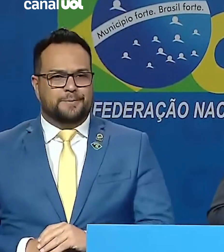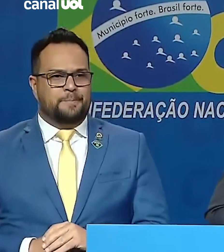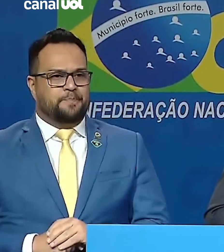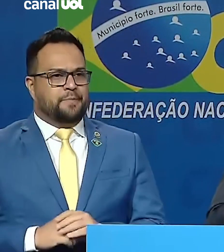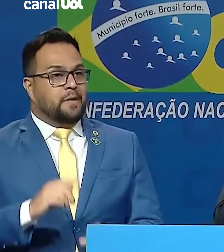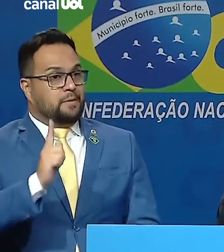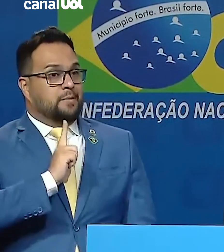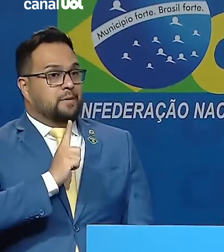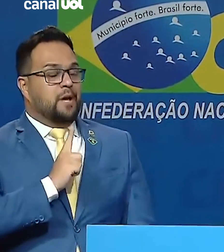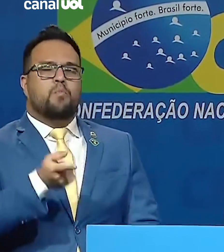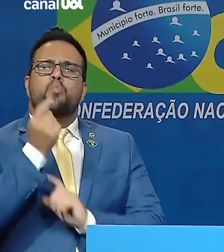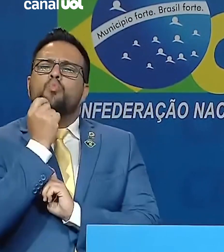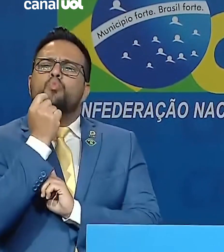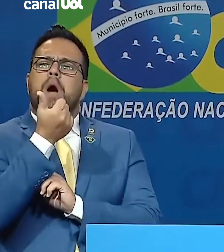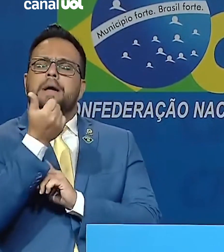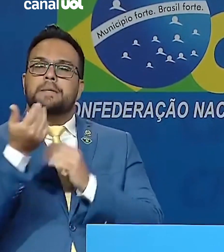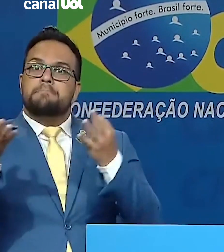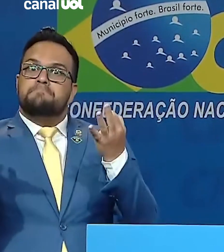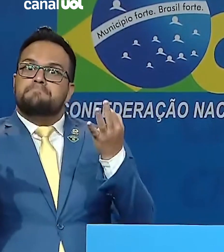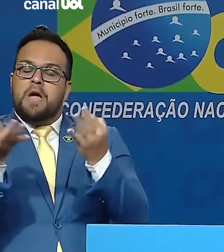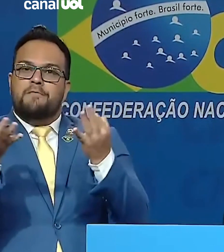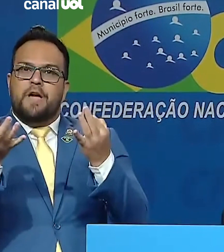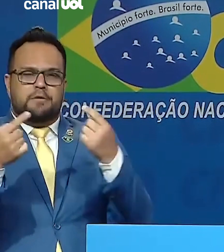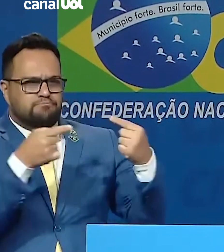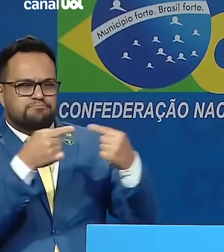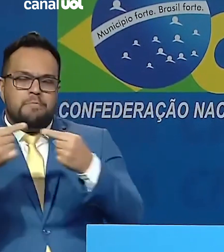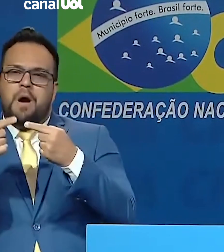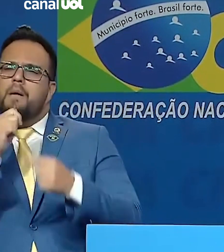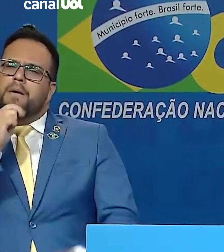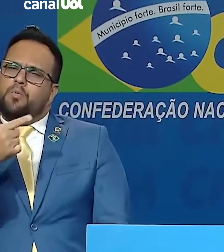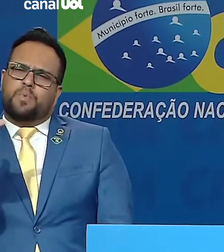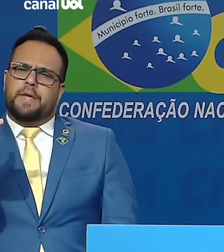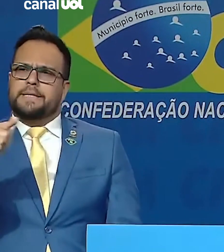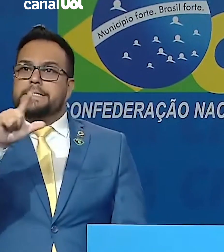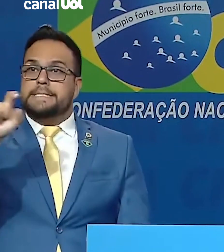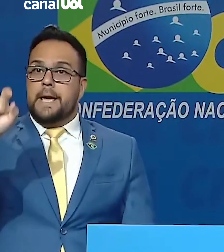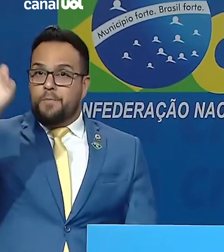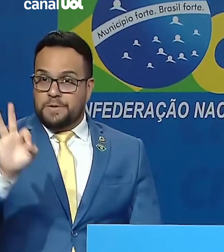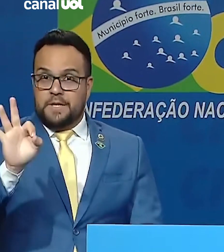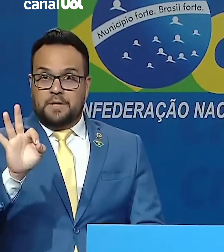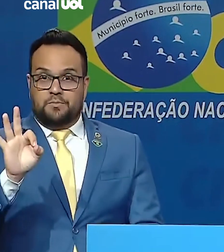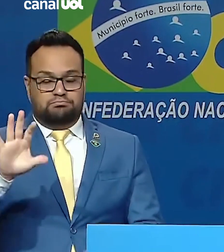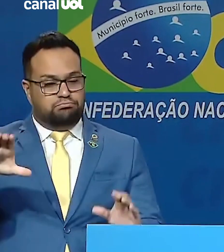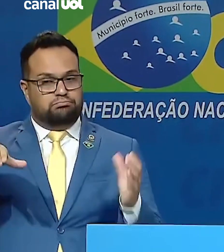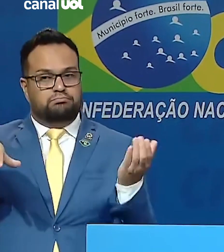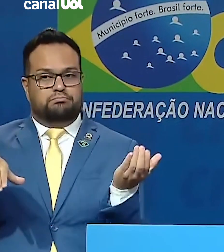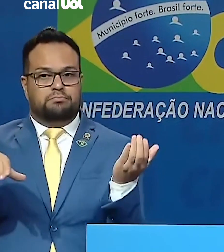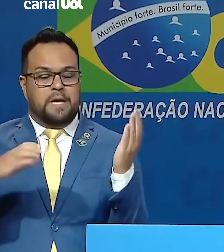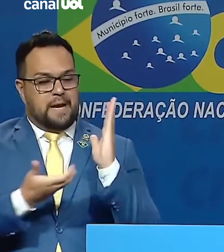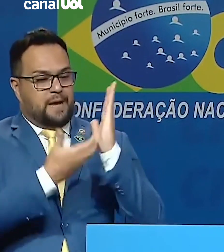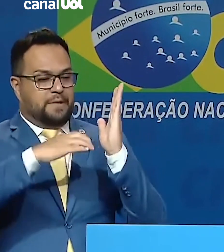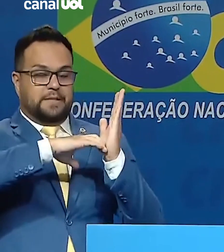temos um quase perfeito alinhamento, não pode ser 100%, obviamente, né, com a Câmara e com o Senado. E